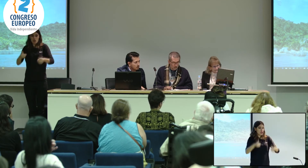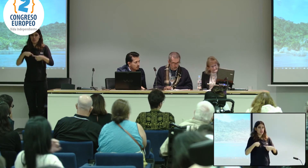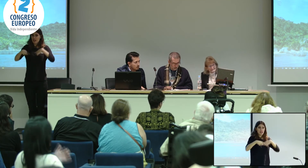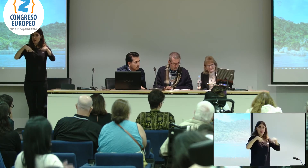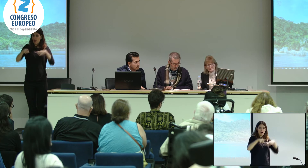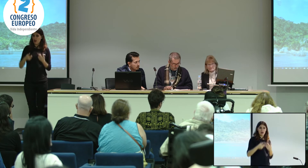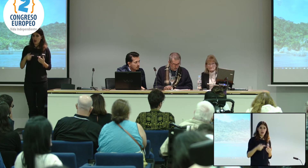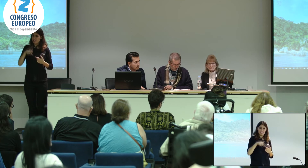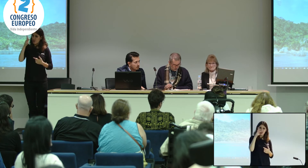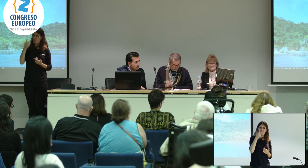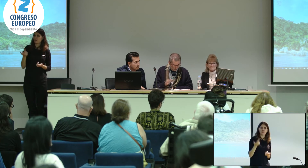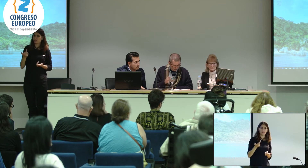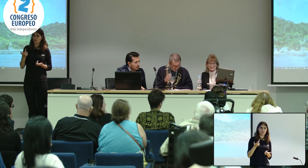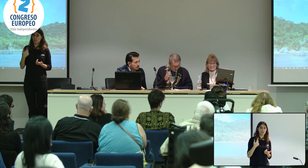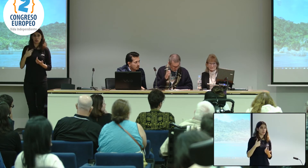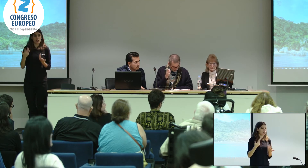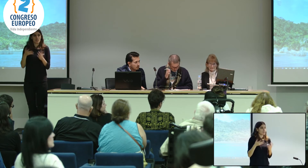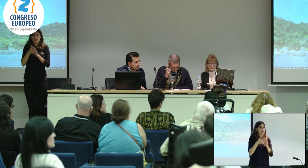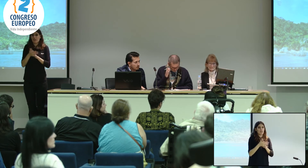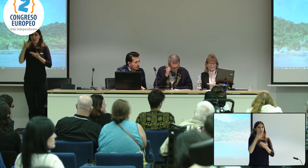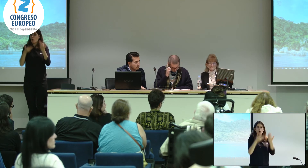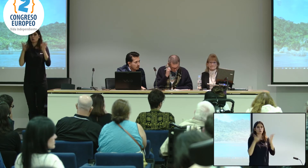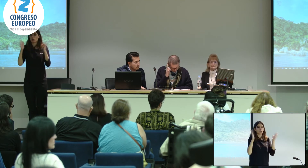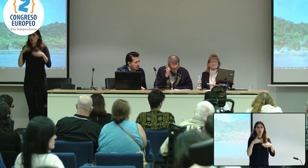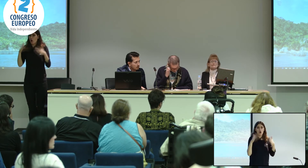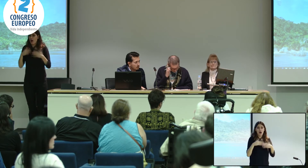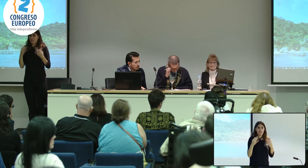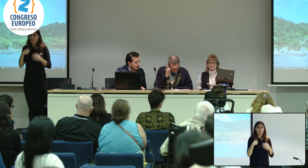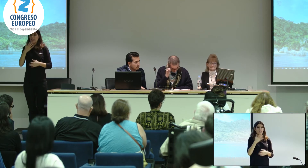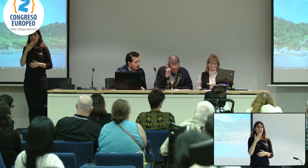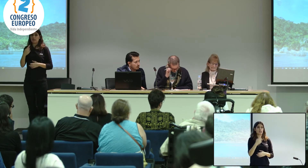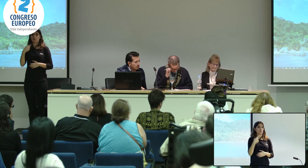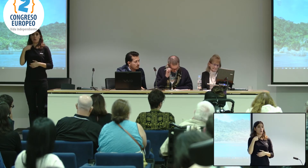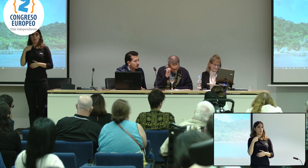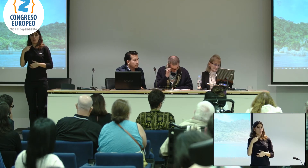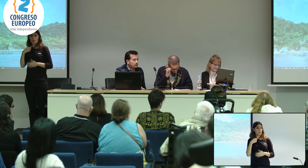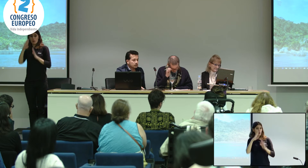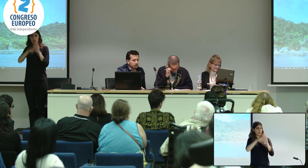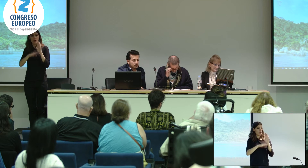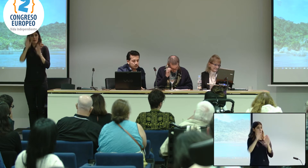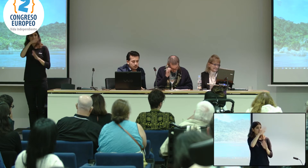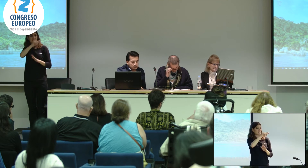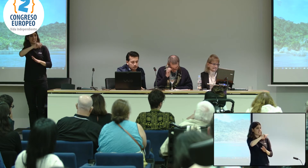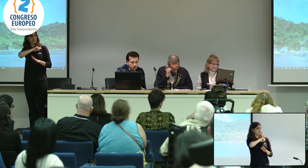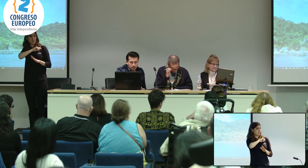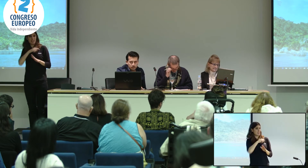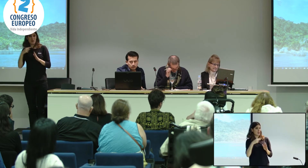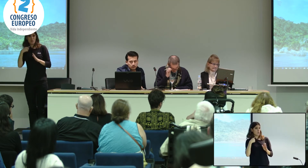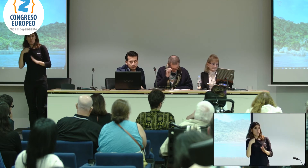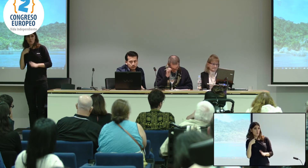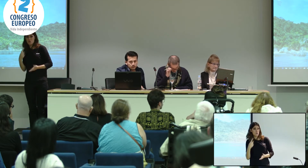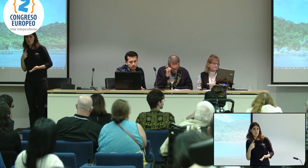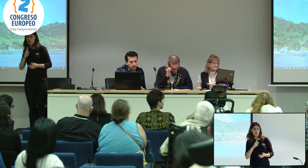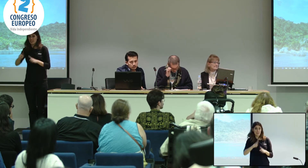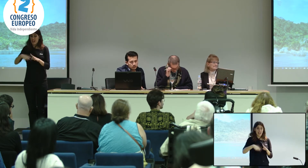desee. Es pues tremendamente injusto carecer de estos programas en casi todo el territorio español, y que